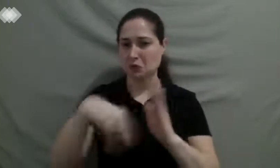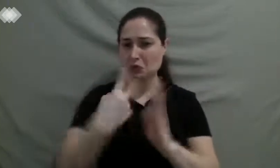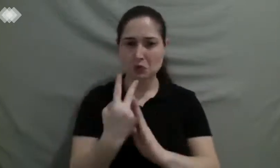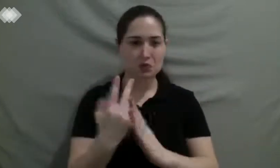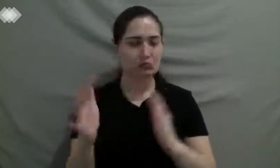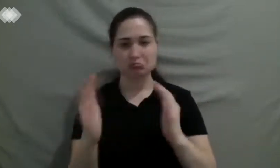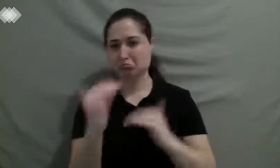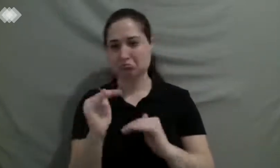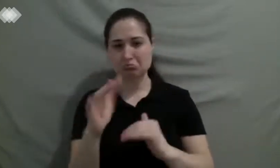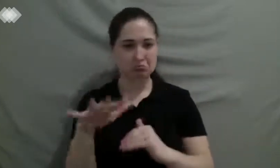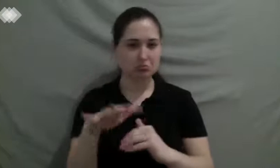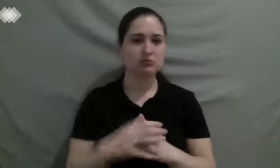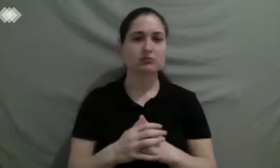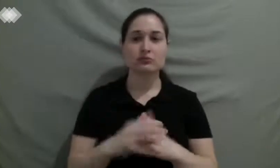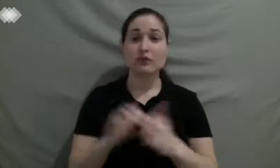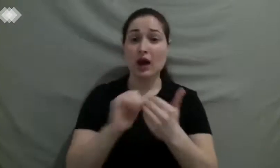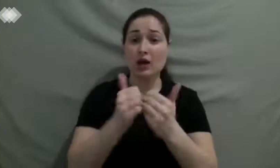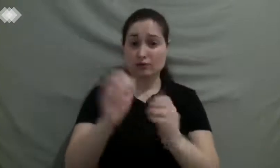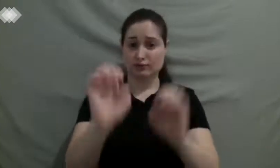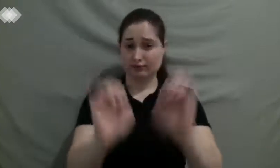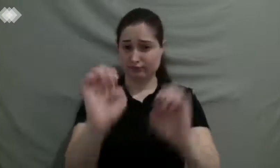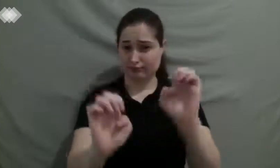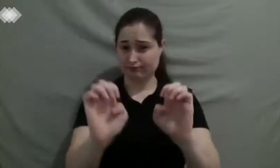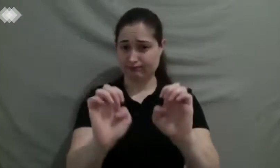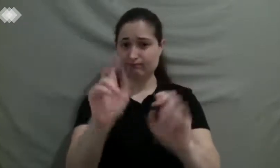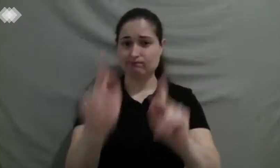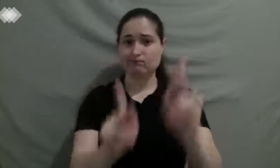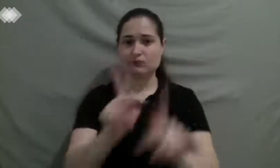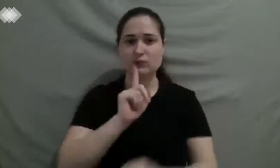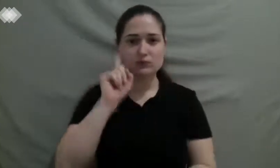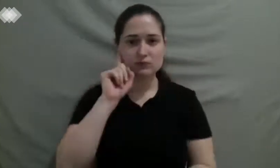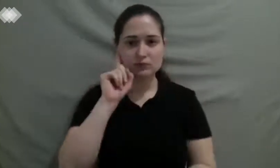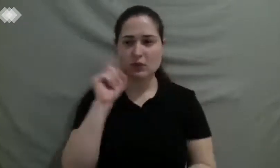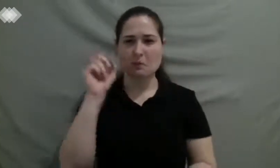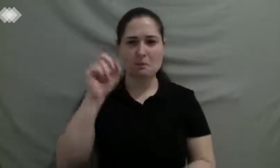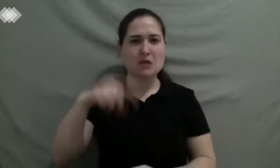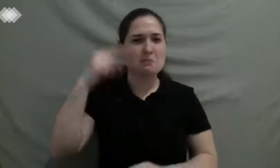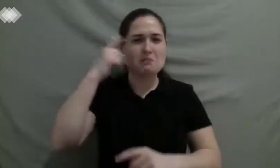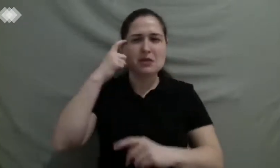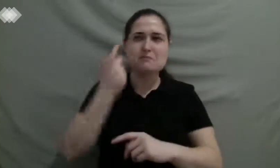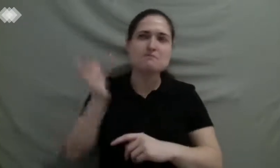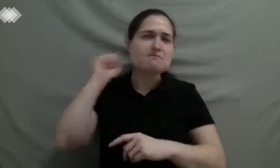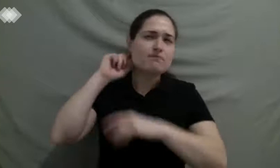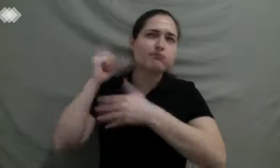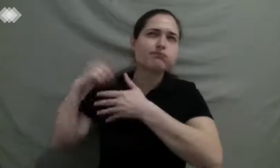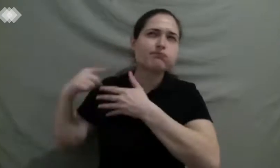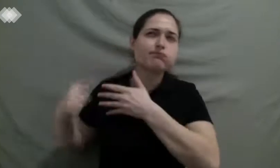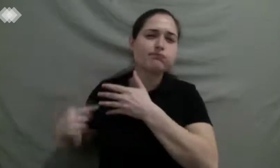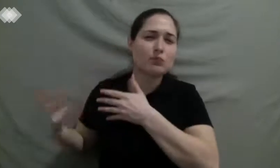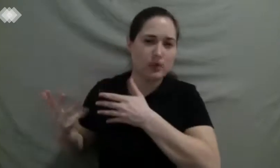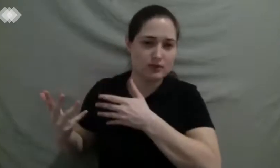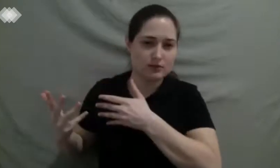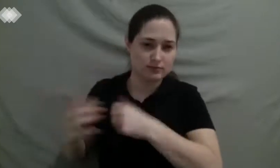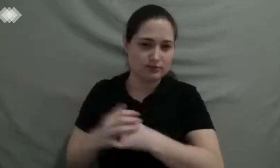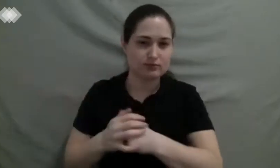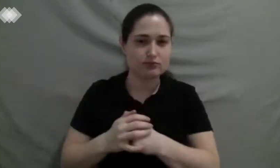algo, de cómo evaluar lo que se debe de tomar en cuenta para evaluar una persona sorda, que yo no creo que es nada